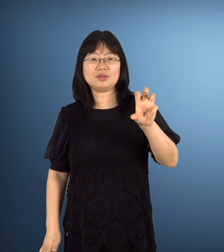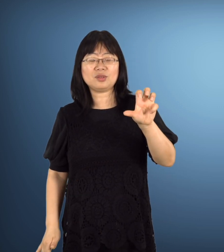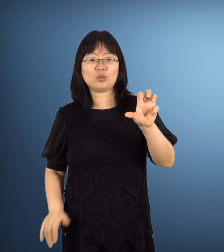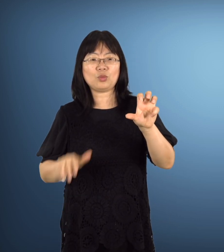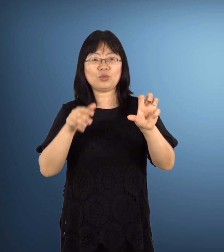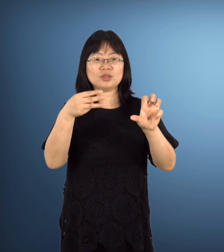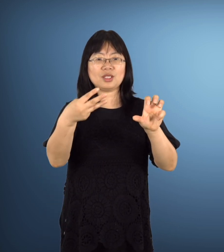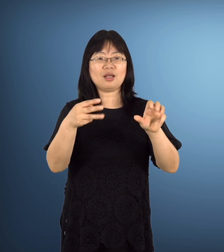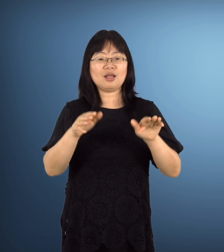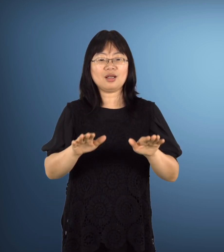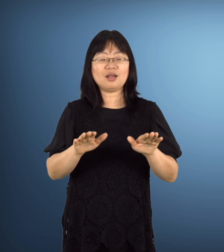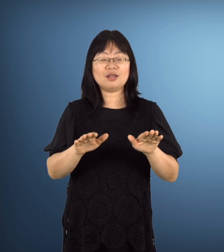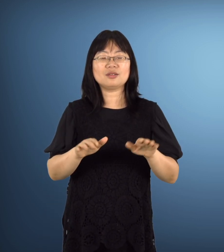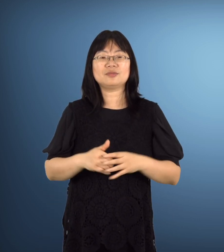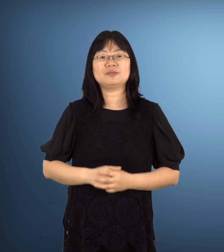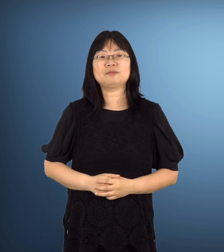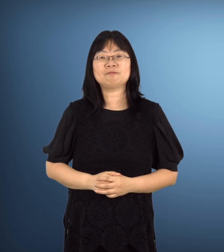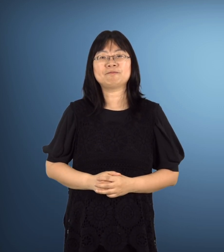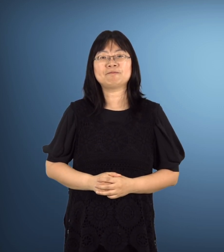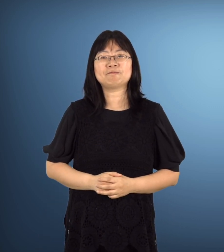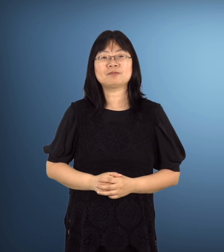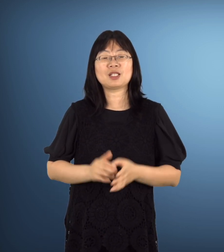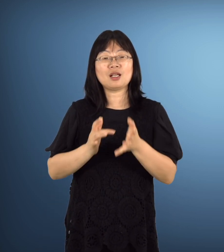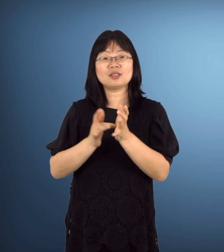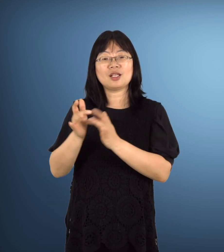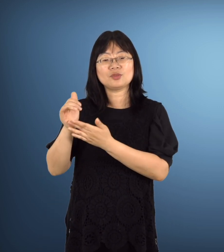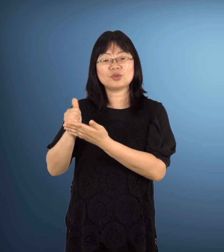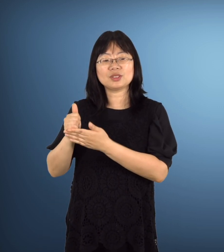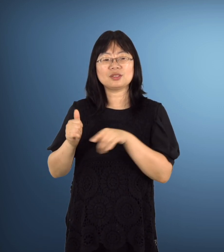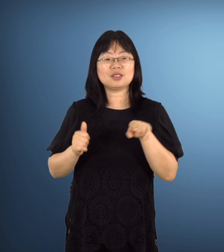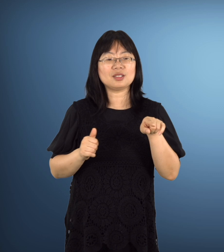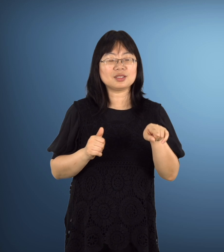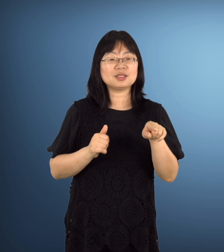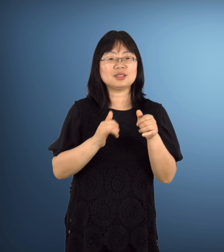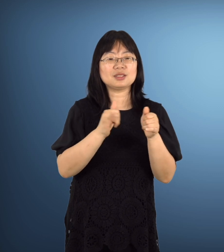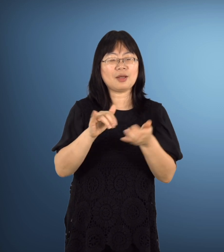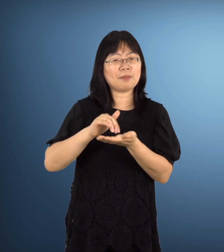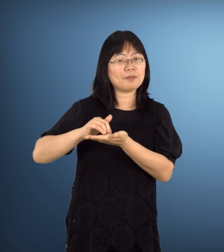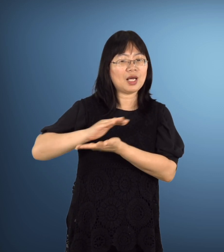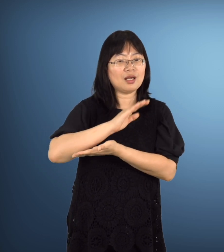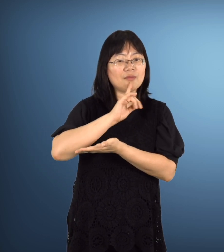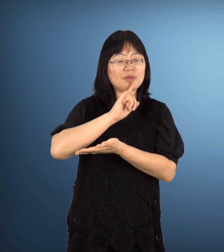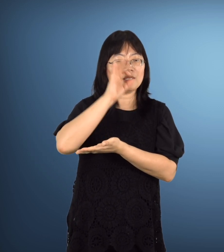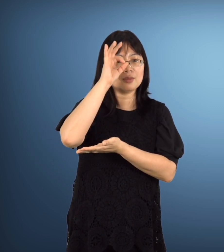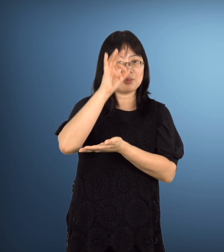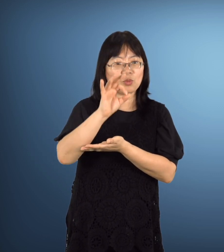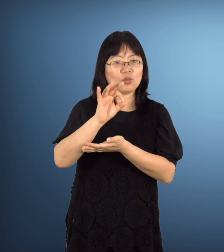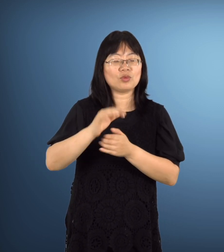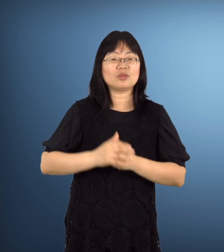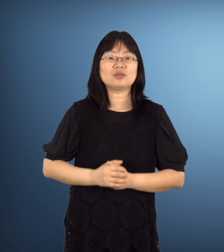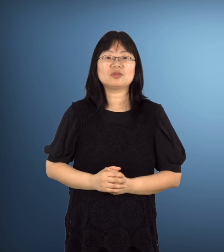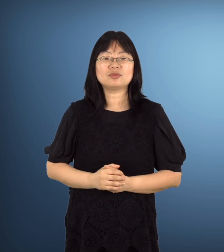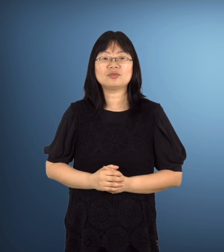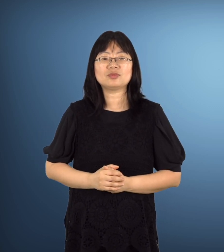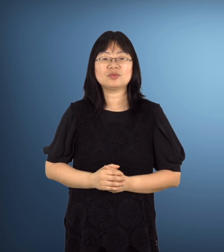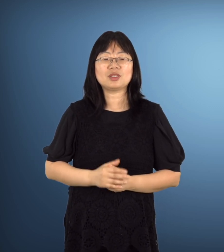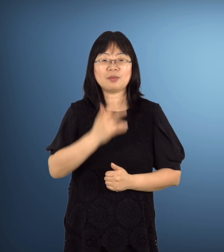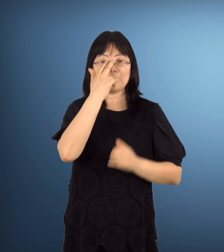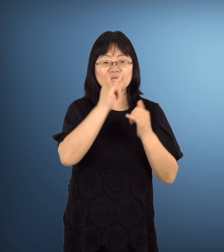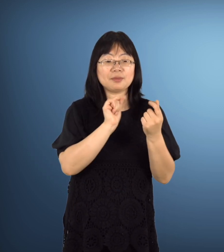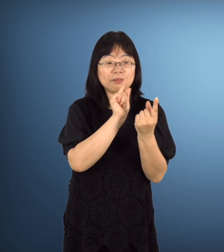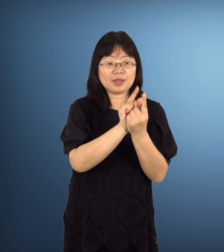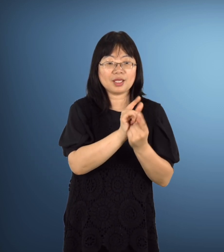35절 읽습니다. 시작. 예수께서 그들이 그 사람을 쫓아냈다 하는 말을 들으셨더니 그를